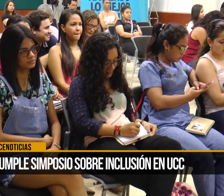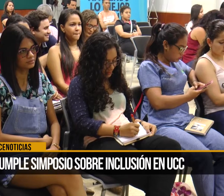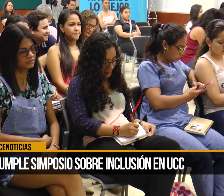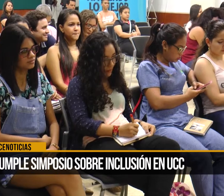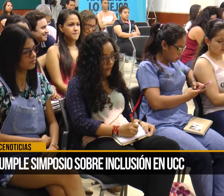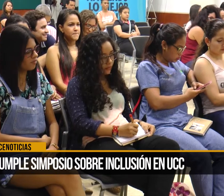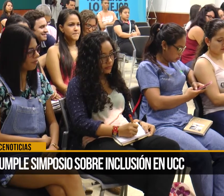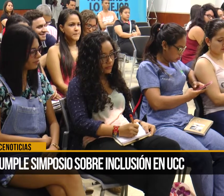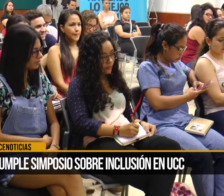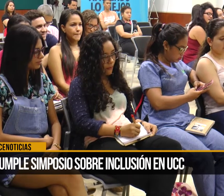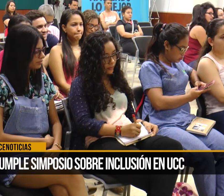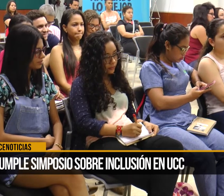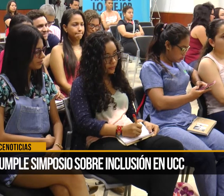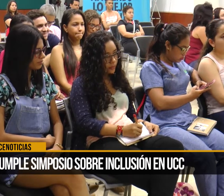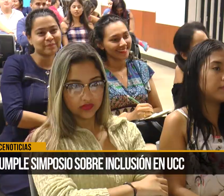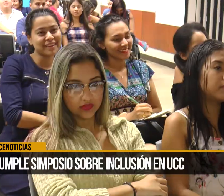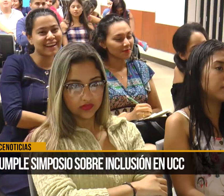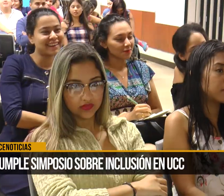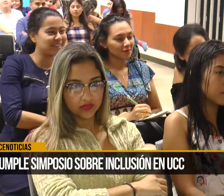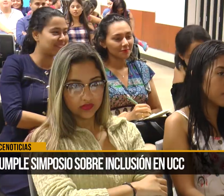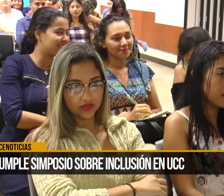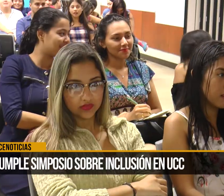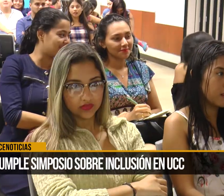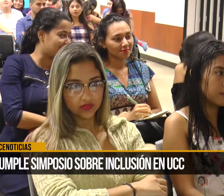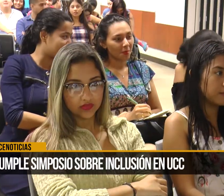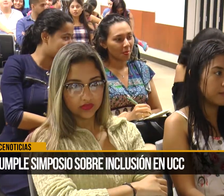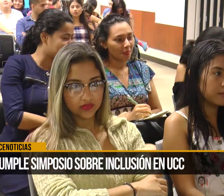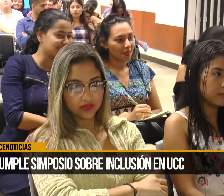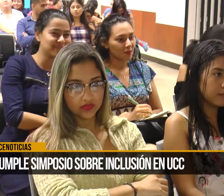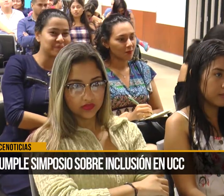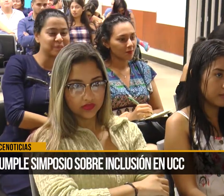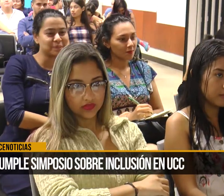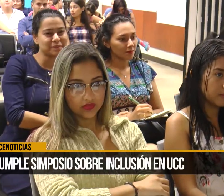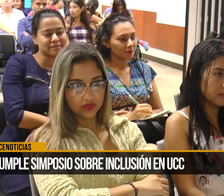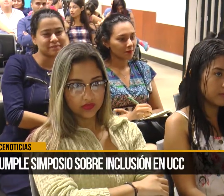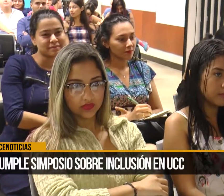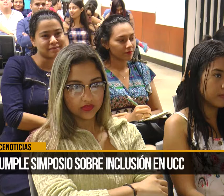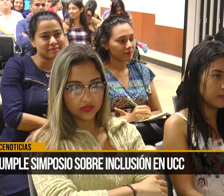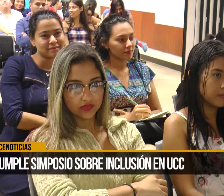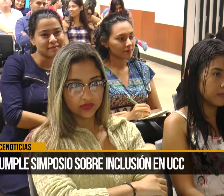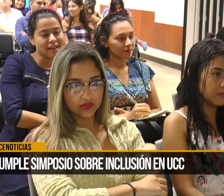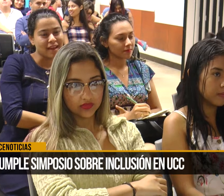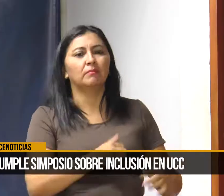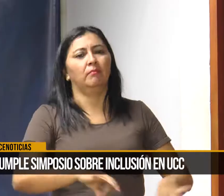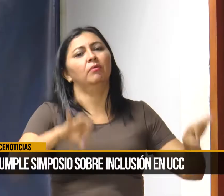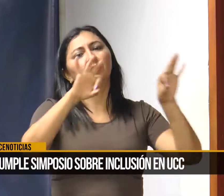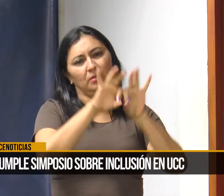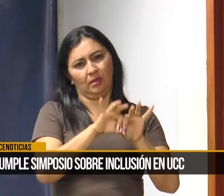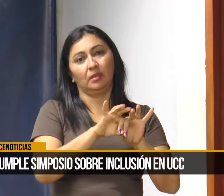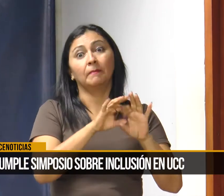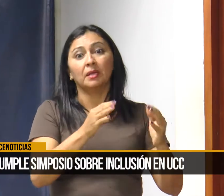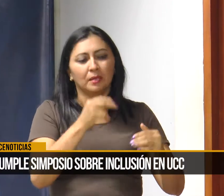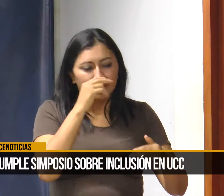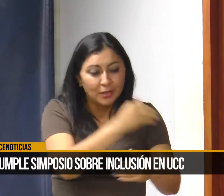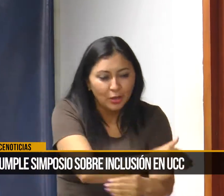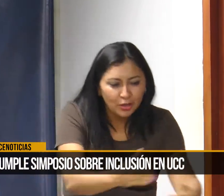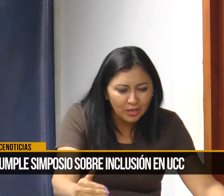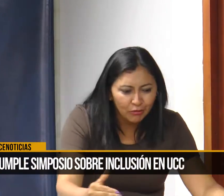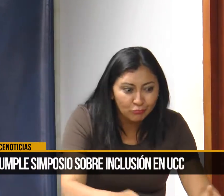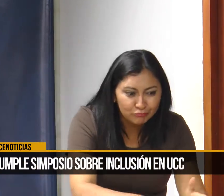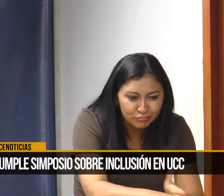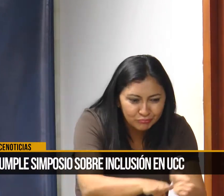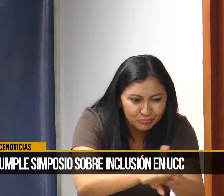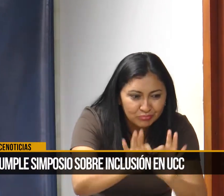Marta Torres por parte de AMDIS. Aceptación plena entonces esta convocatoria muy concurrida,